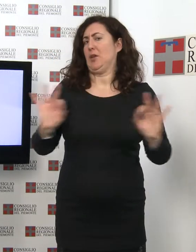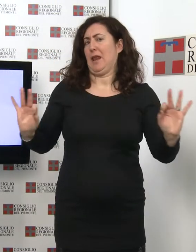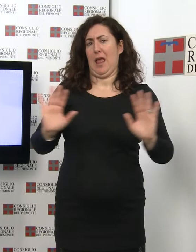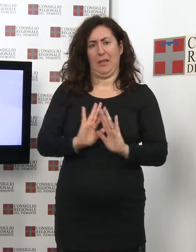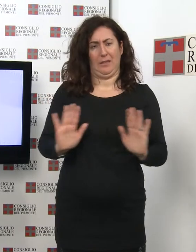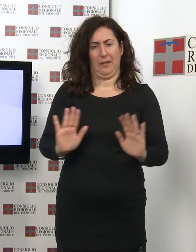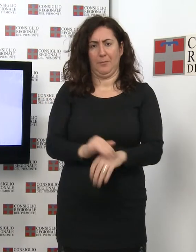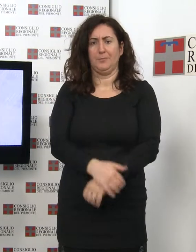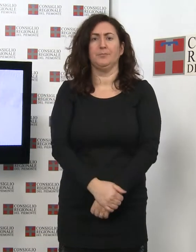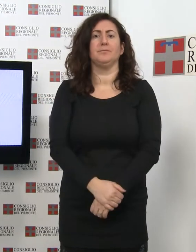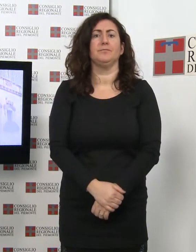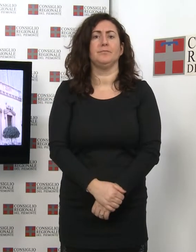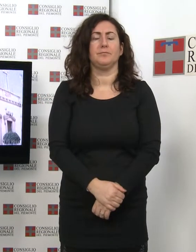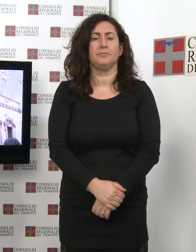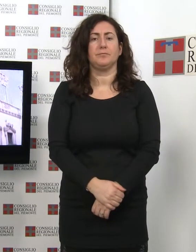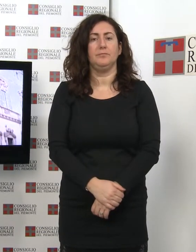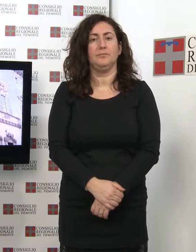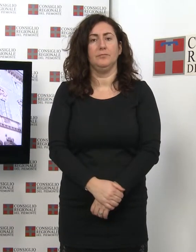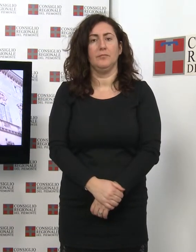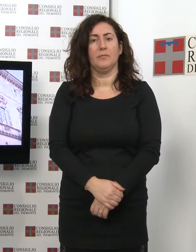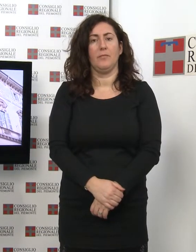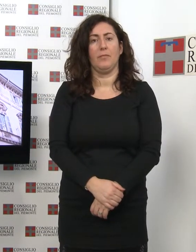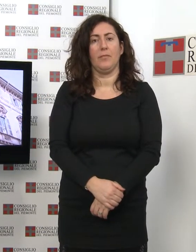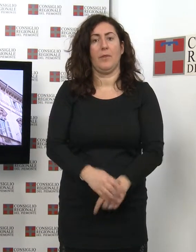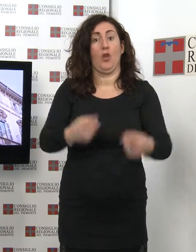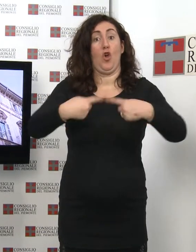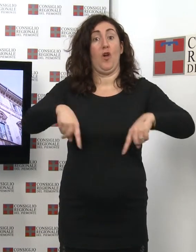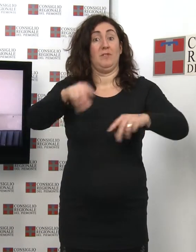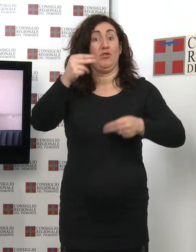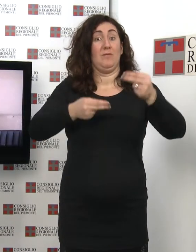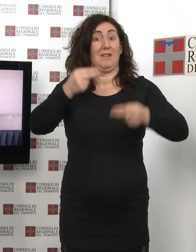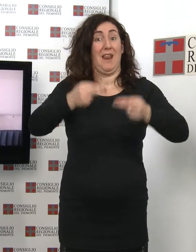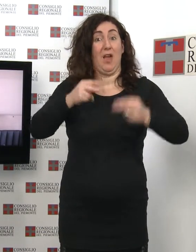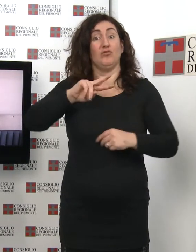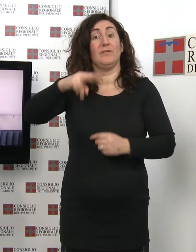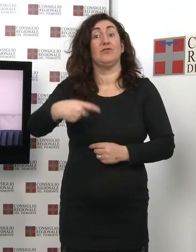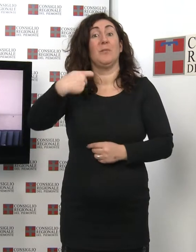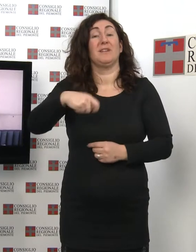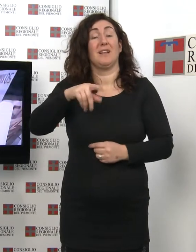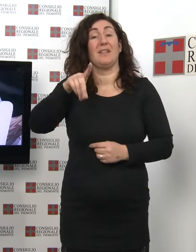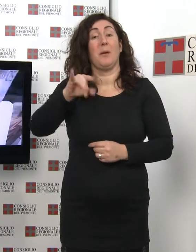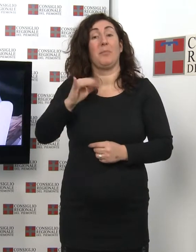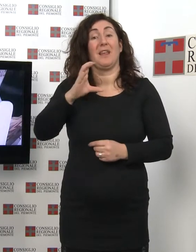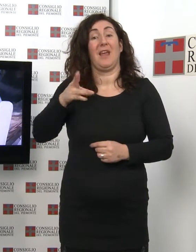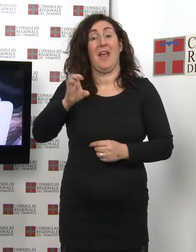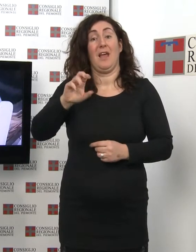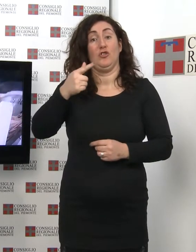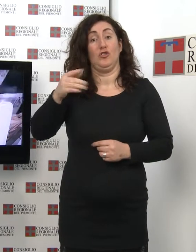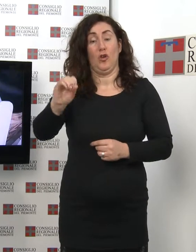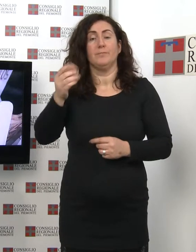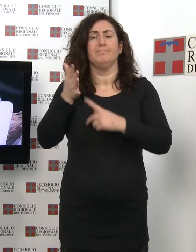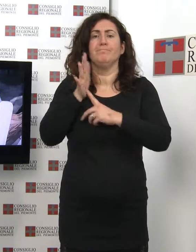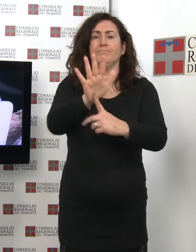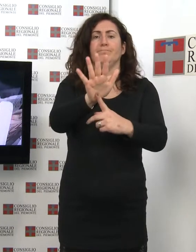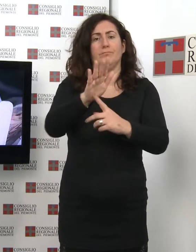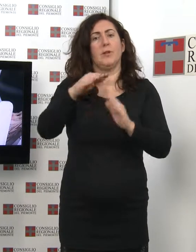In primo piano. In commissione bilancio, il vicepresidente della Giunta, Gilberto Pichetto, ha illustrato lo stato dell'arte